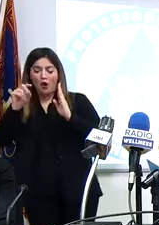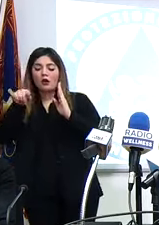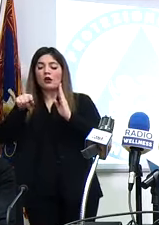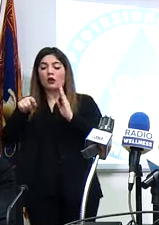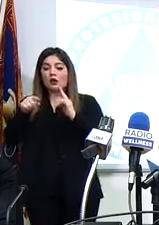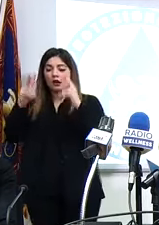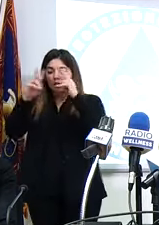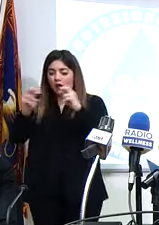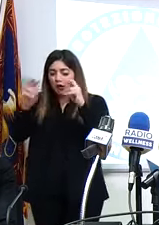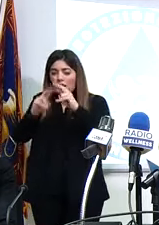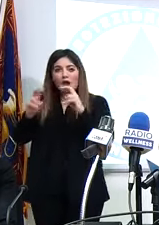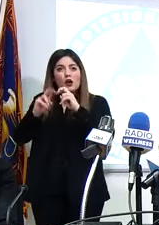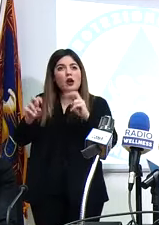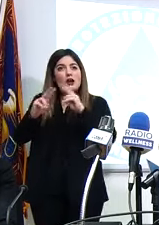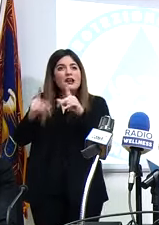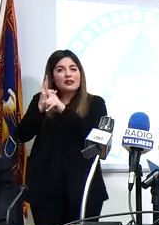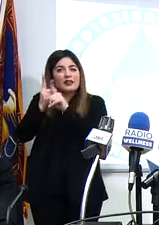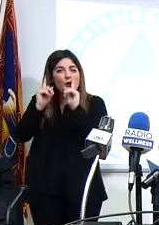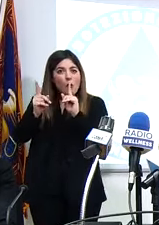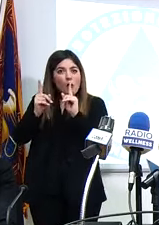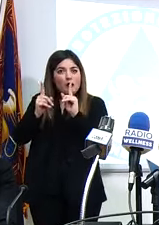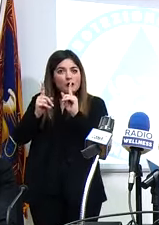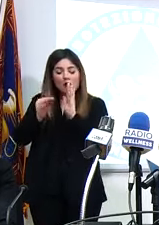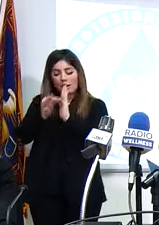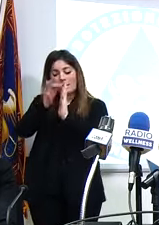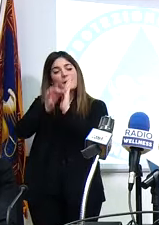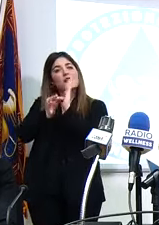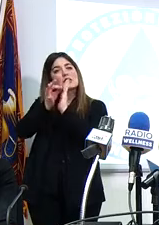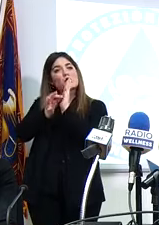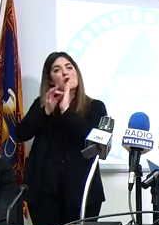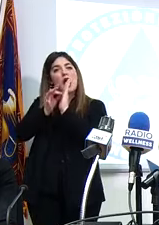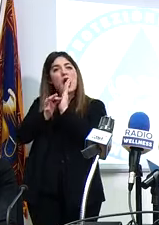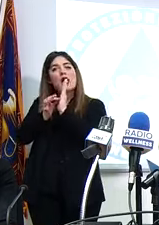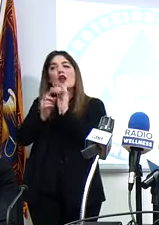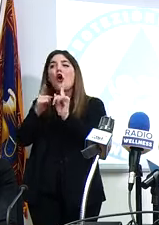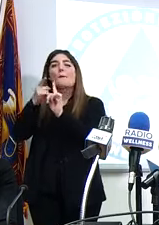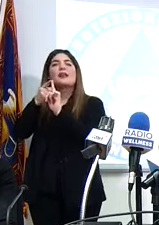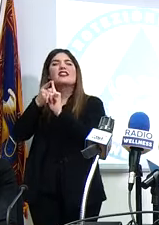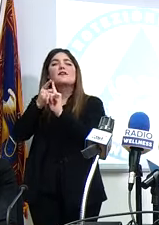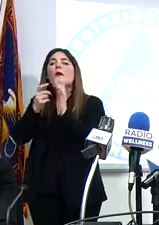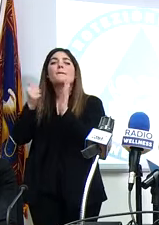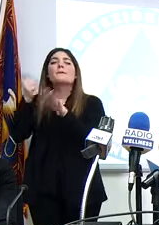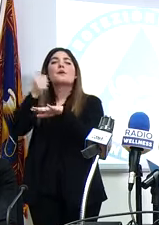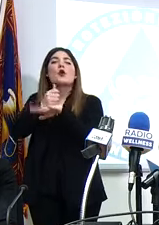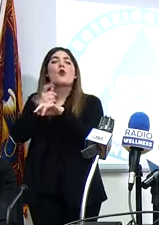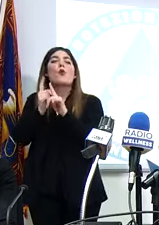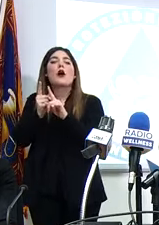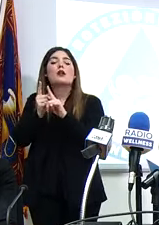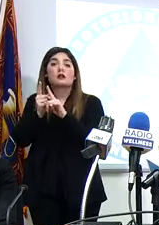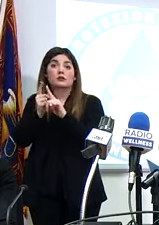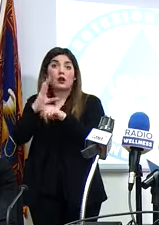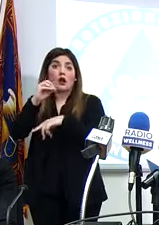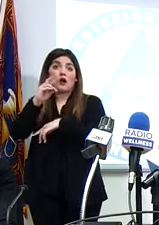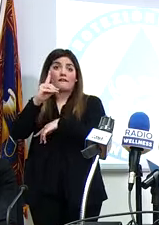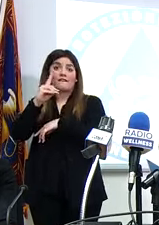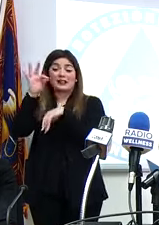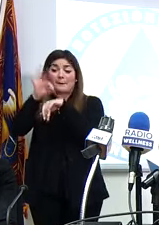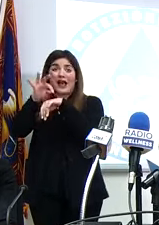è misurare qual è l'obiettivo principale, efficacia contro Covid-19, contro la